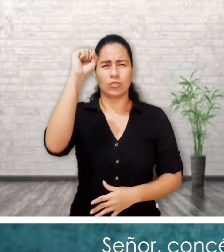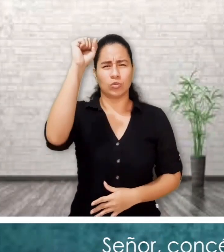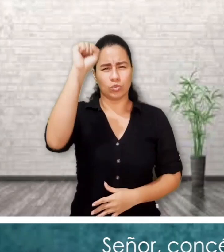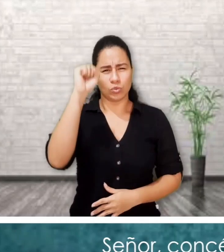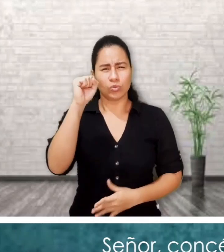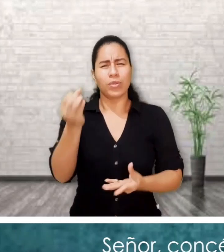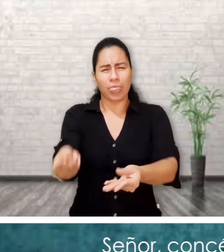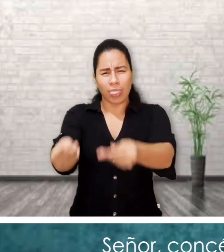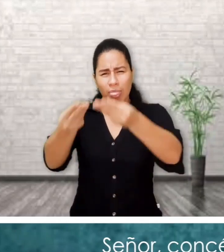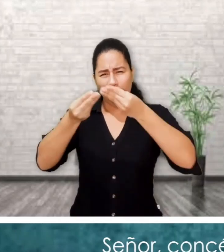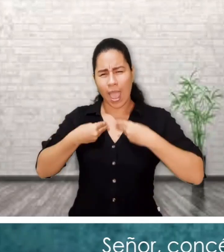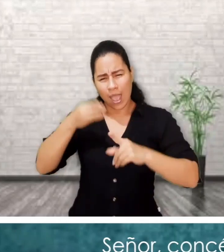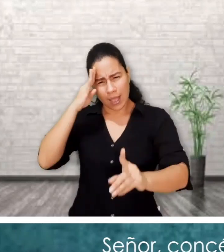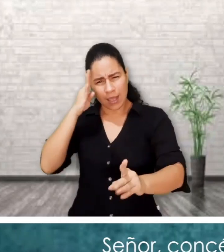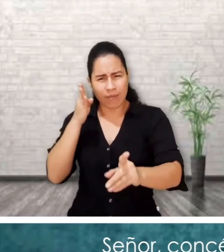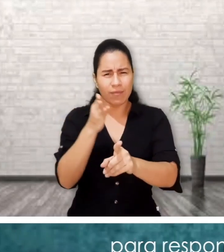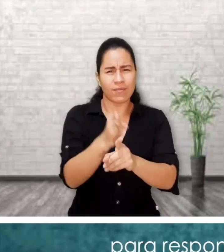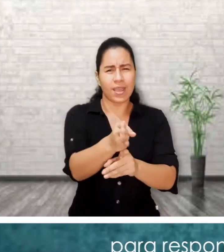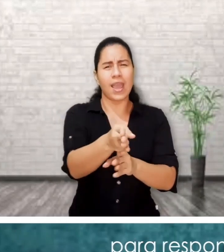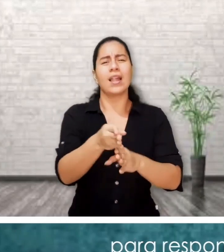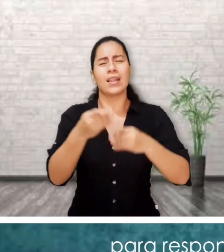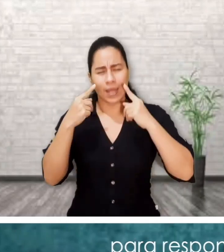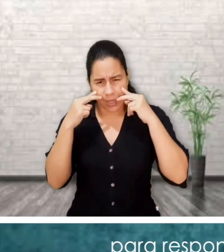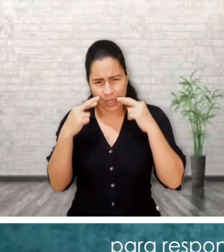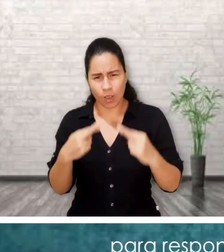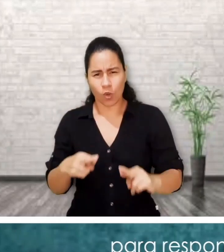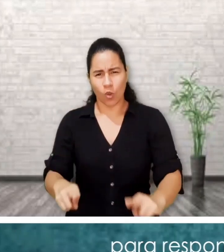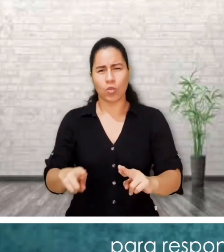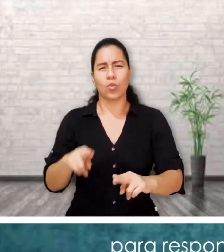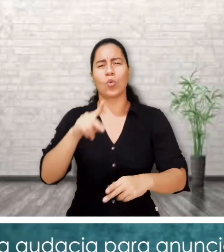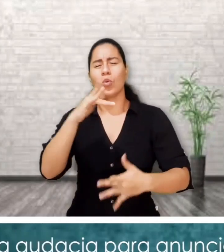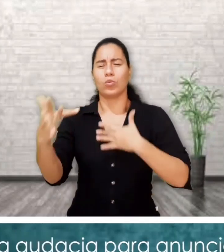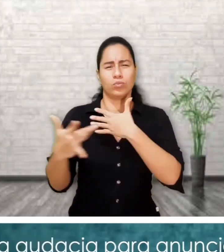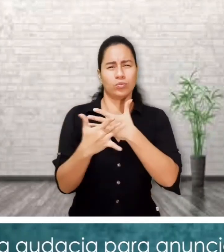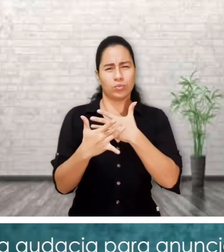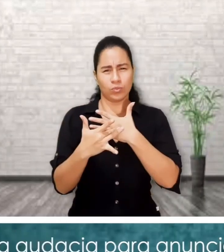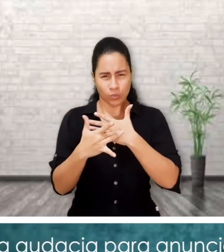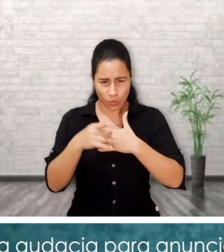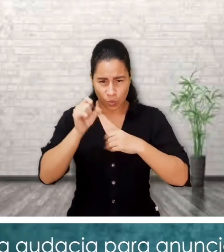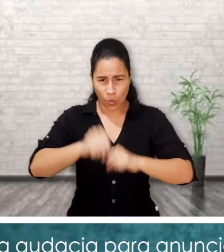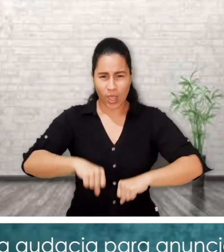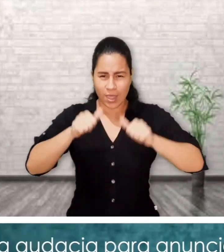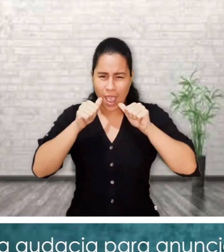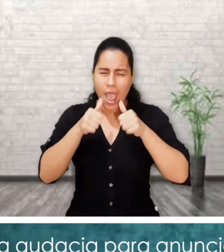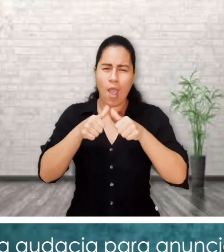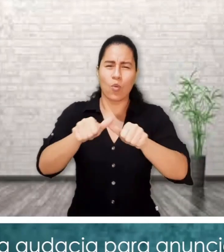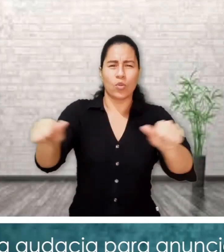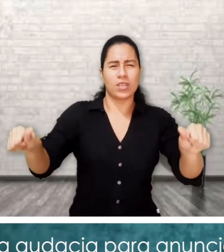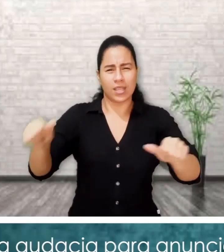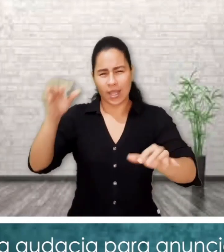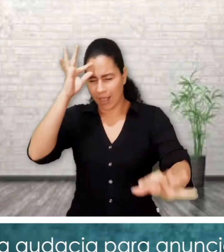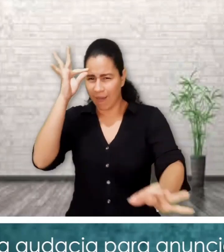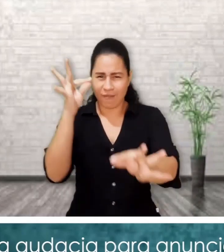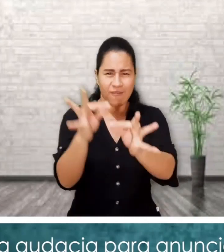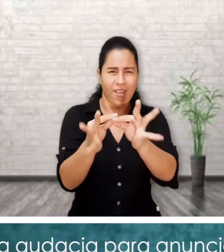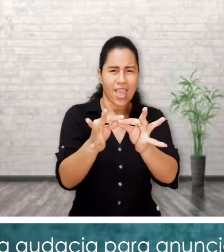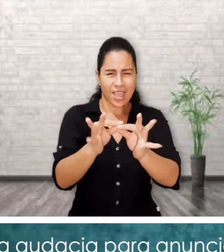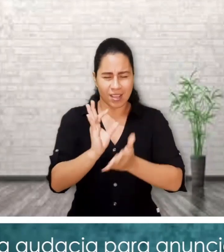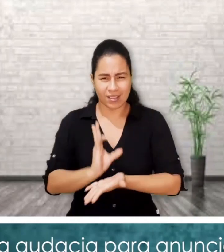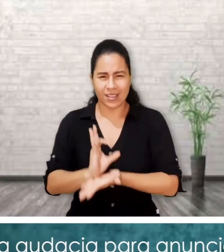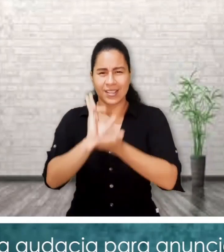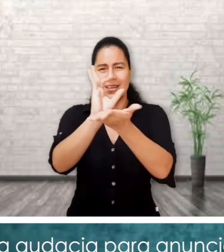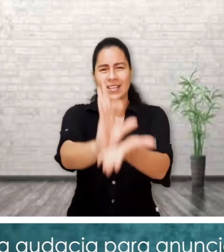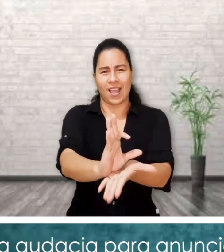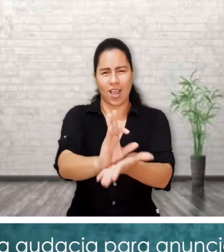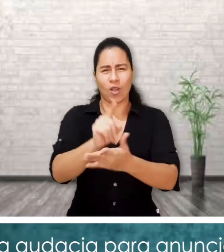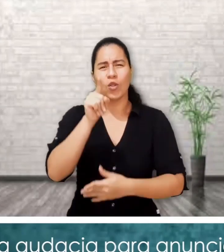Señor, concédeme la fidelidad para responder a tu llamada, la audacia para anunciarte y la fe